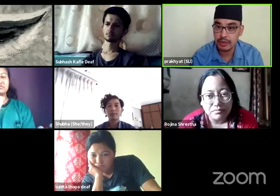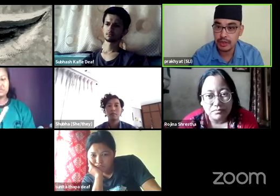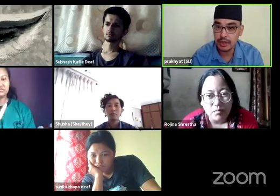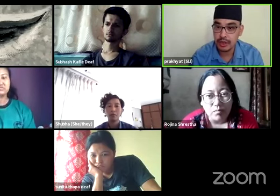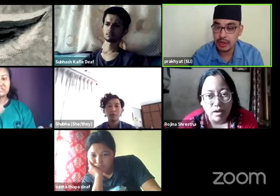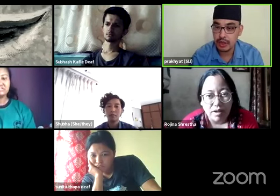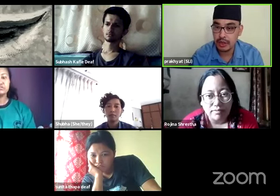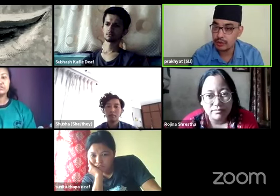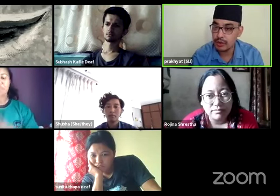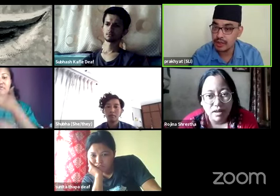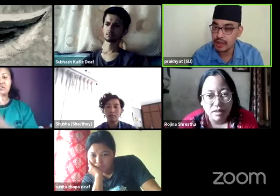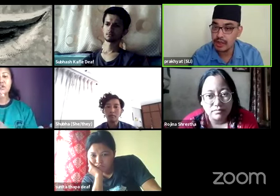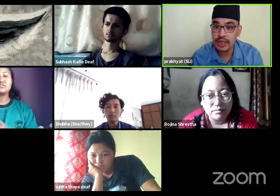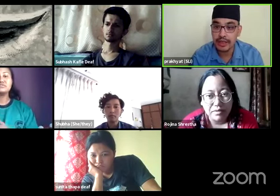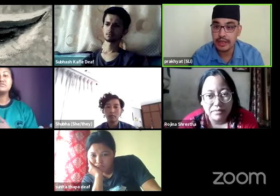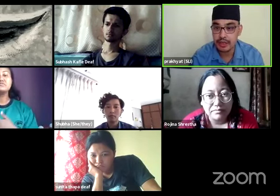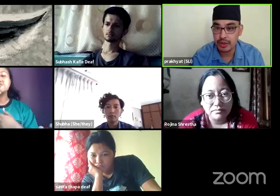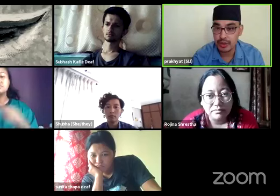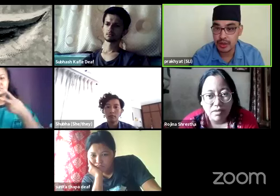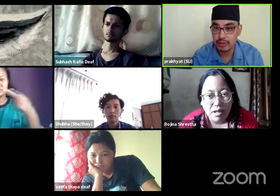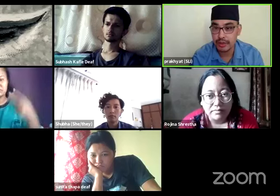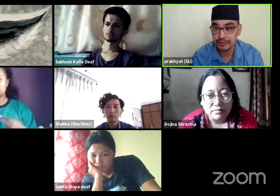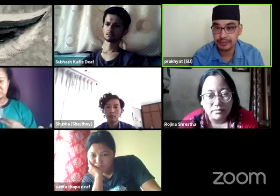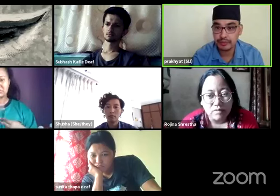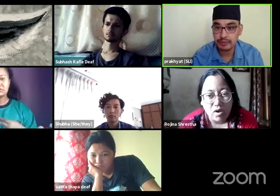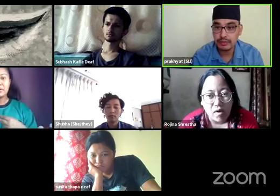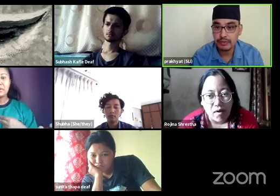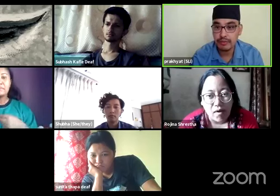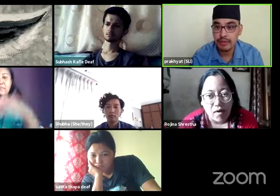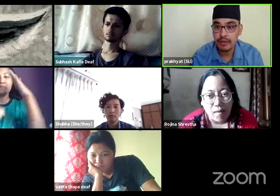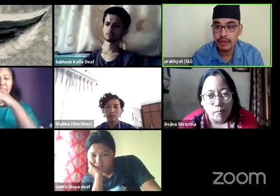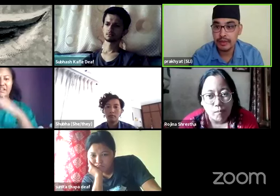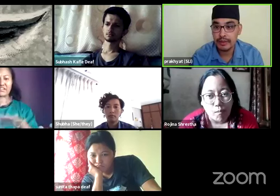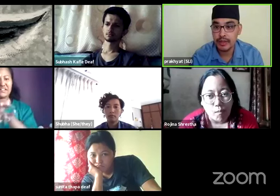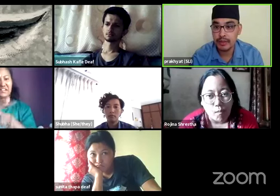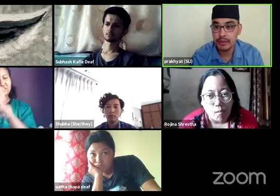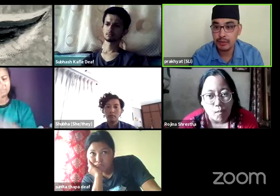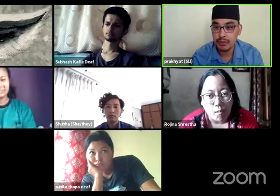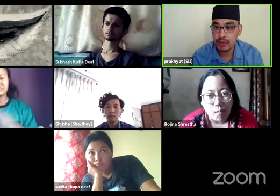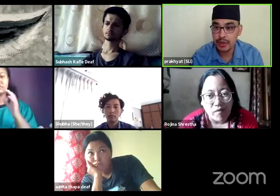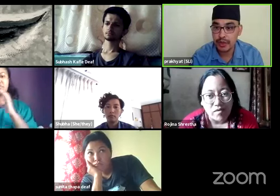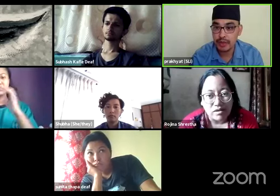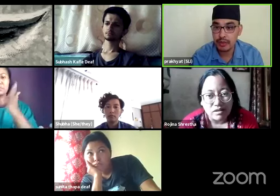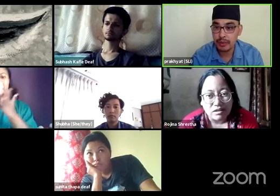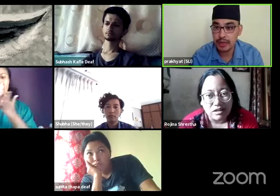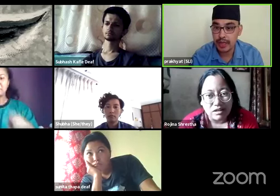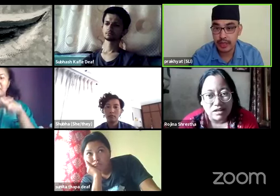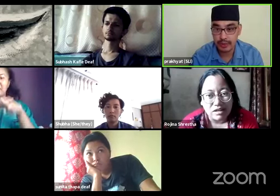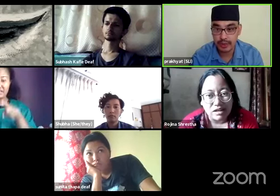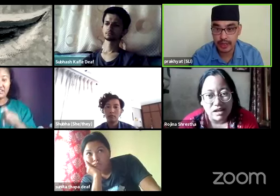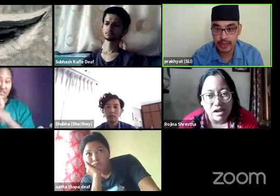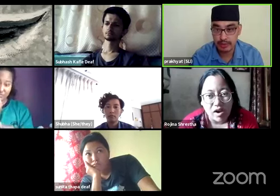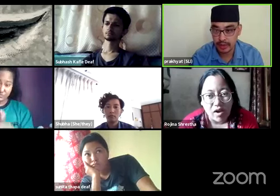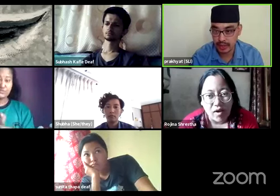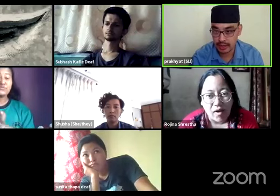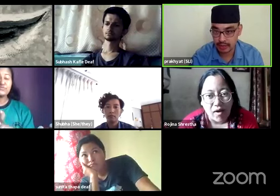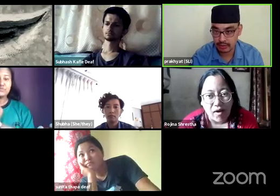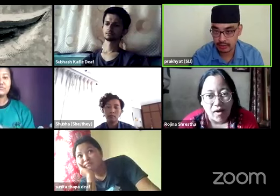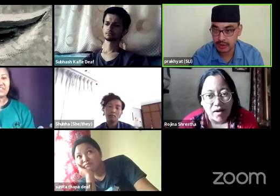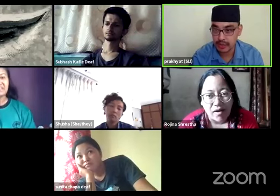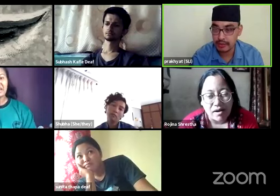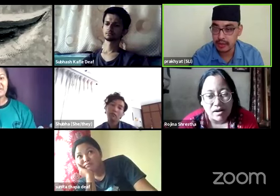अब अनुभवको हिसाबले अलिक गाह्रो नै छ यो क्षेत्रमा। त्यही भएर चाहिँ अब प्रमुख गरी चाहिँ अब बहिराहरूको लागि चाहिँ